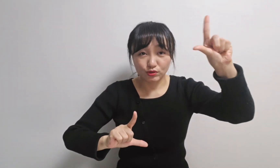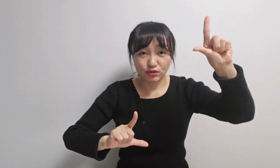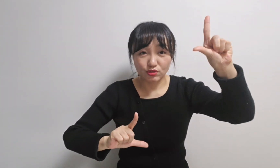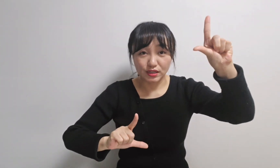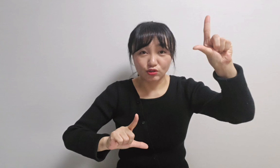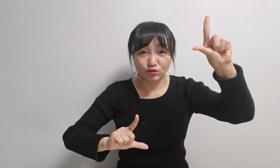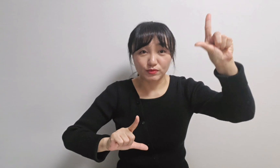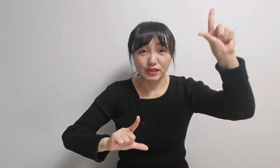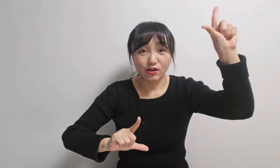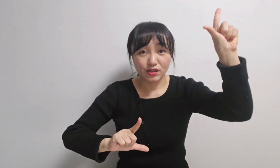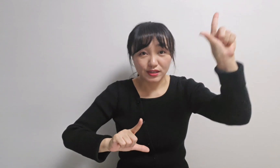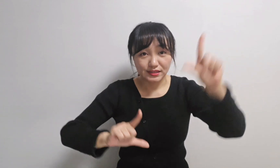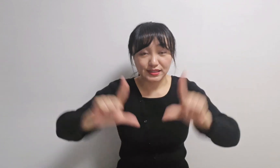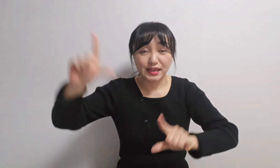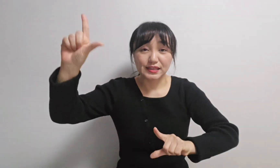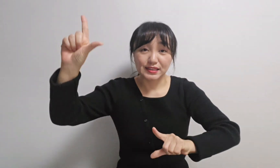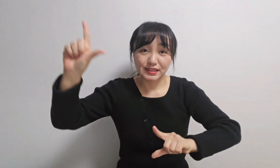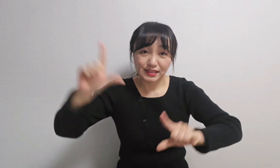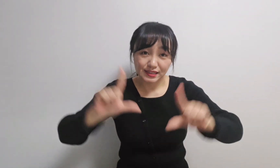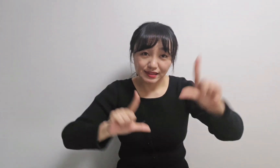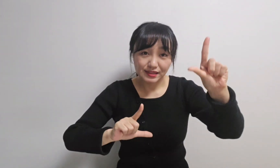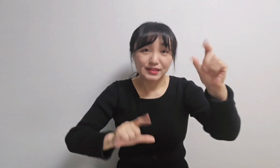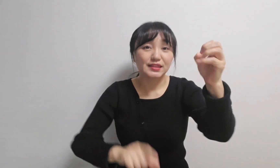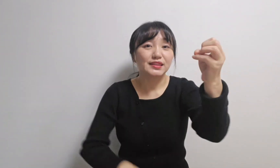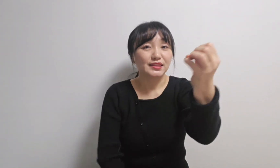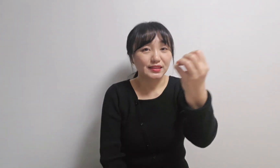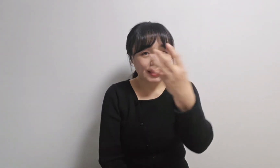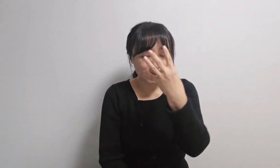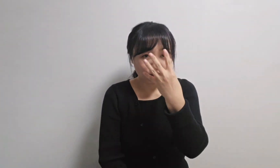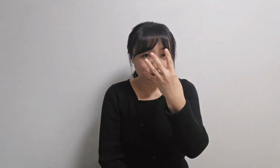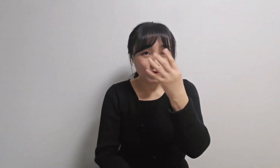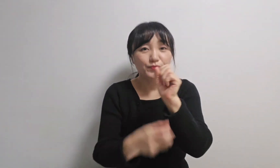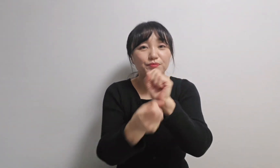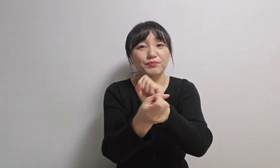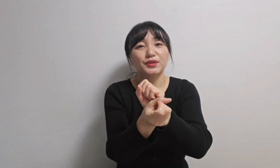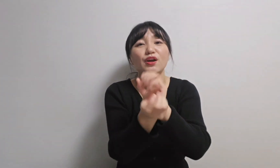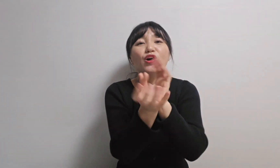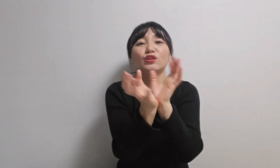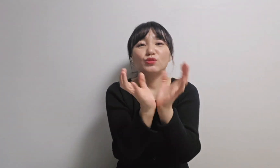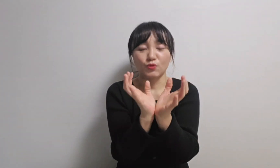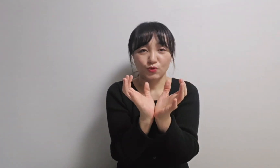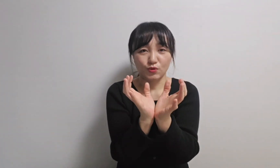오른손부터 내려주시면 돼요. 생긴 대로 피어도.